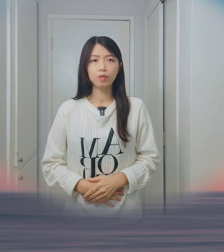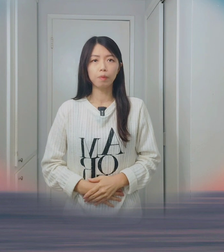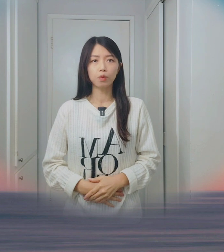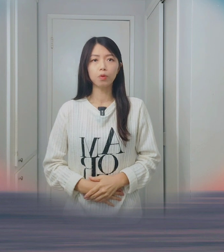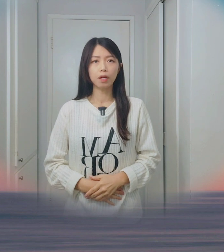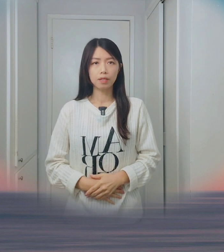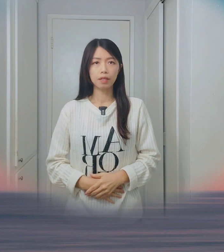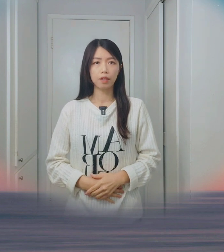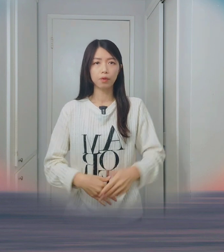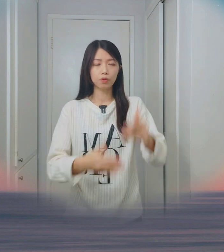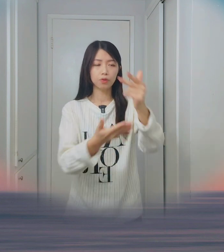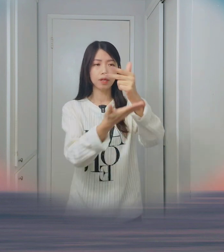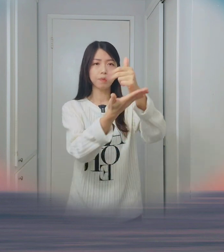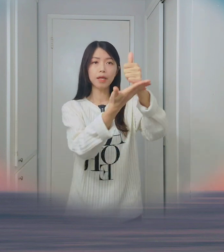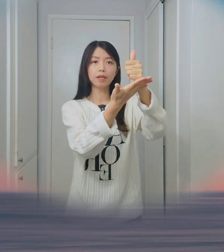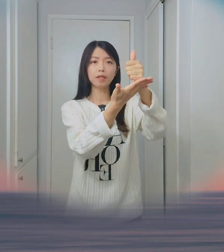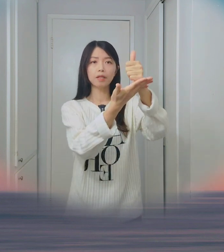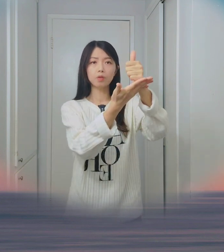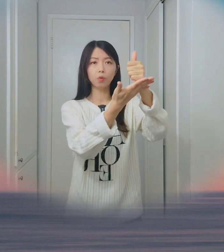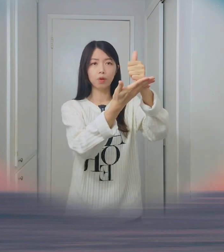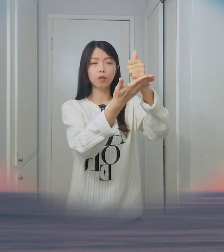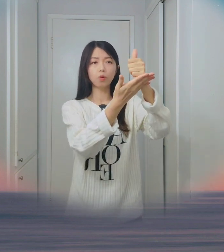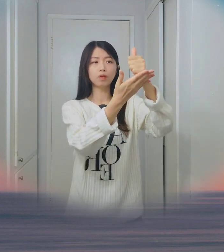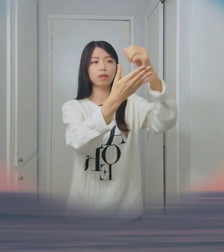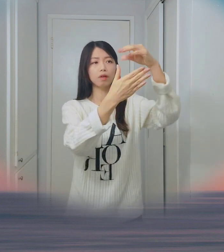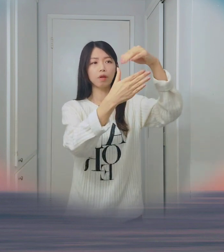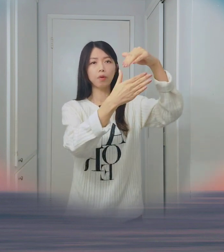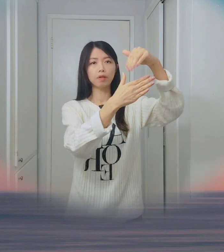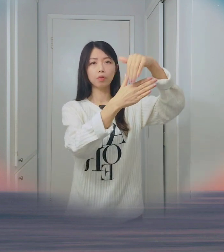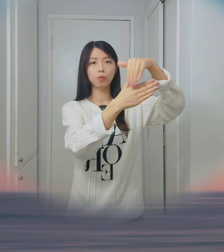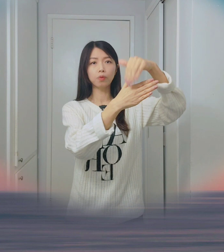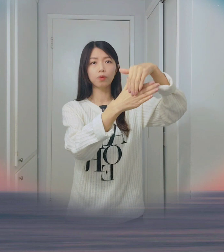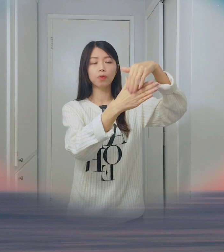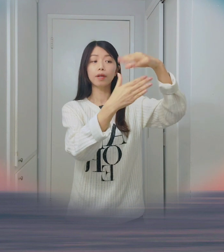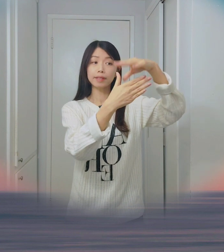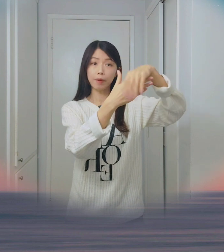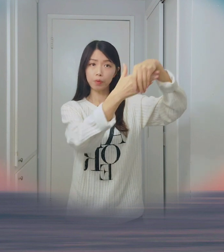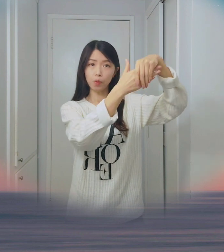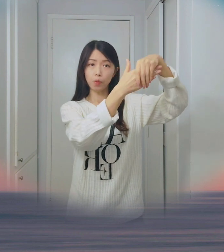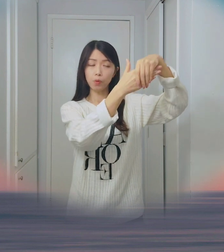주님이 손 잡고 계시잖아요. 주님이 손은 그냥 이렇게 표현했어요.